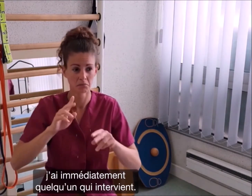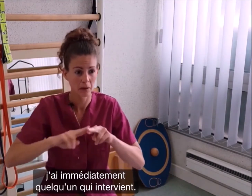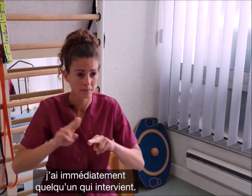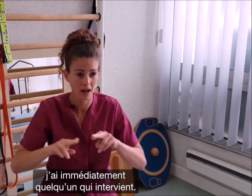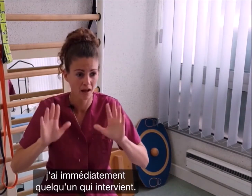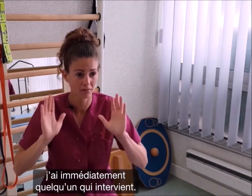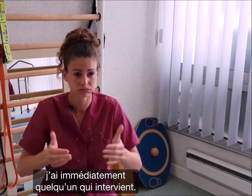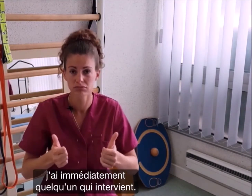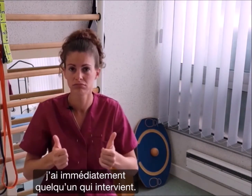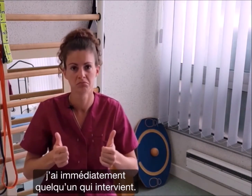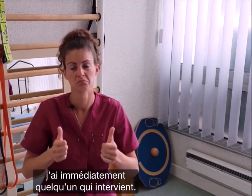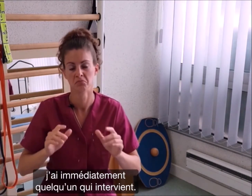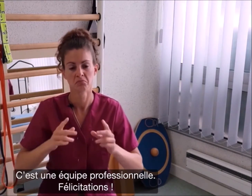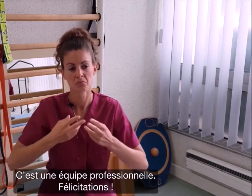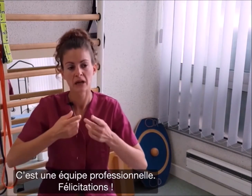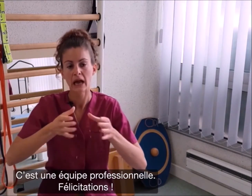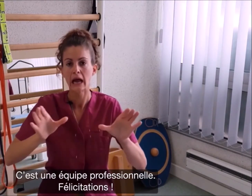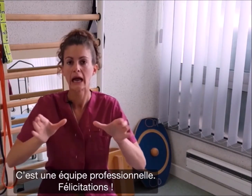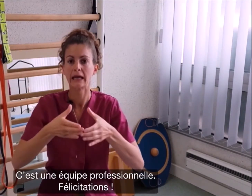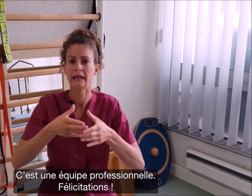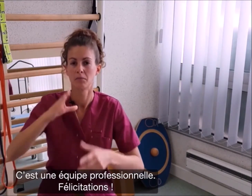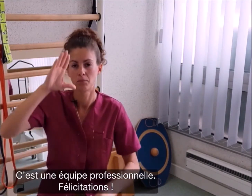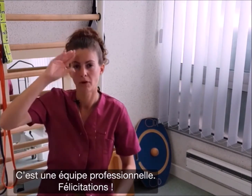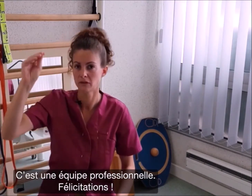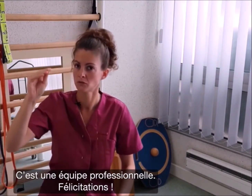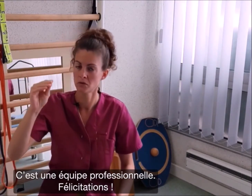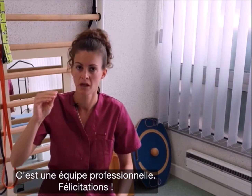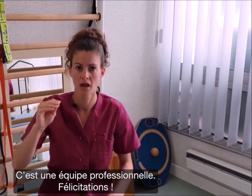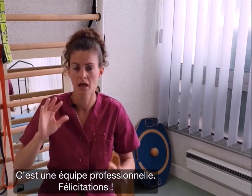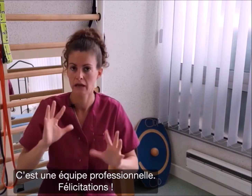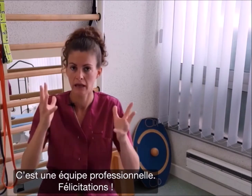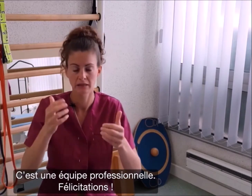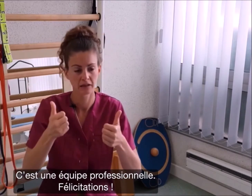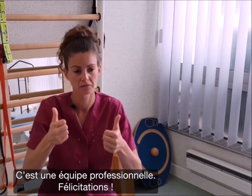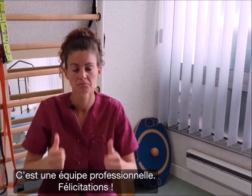intervient. C'est une équipe professionnelle. Félicitations.